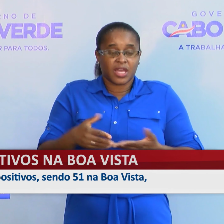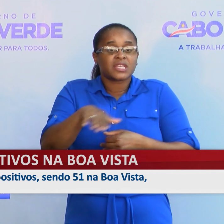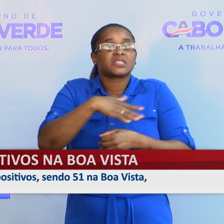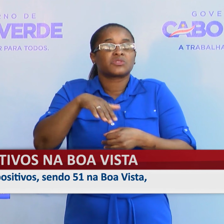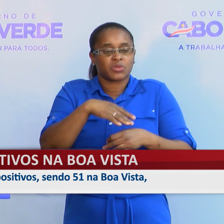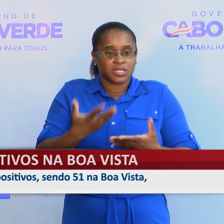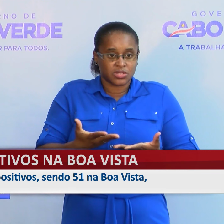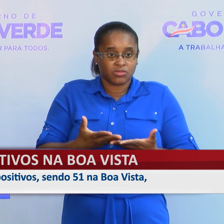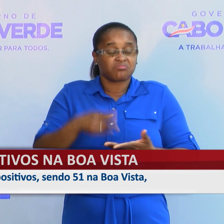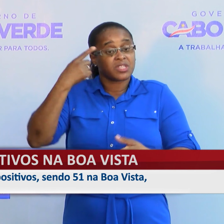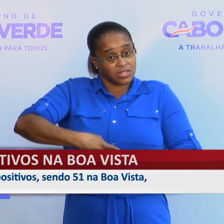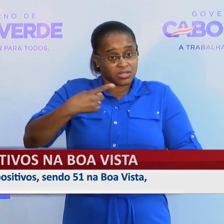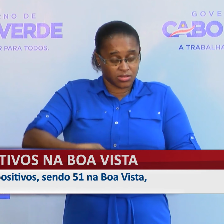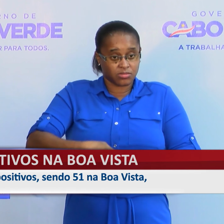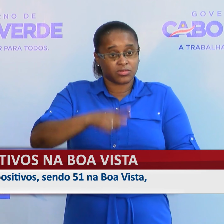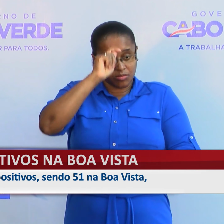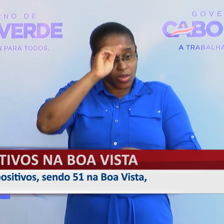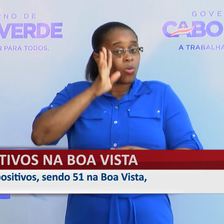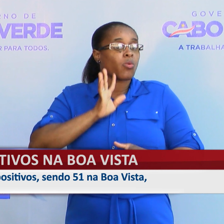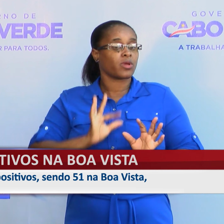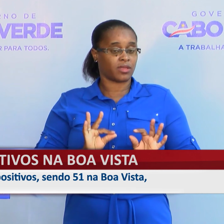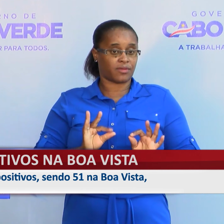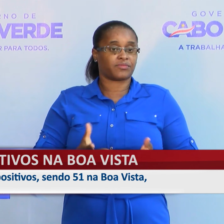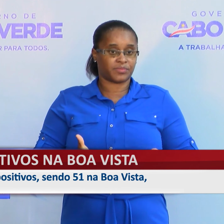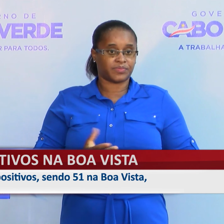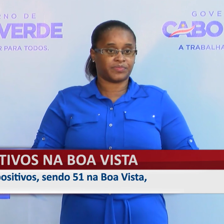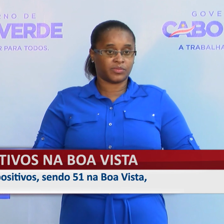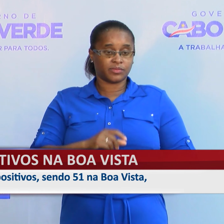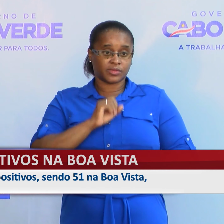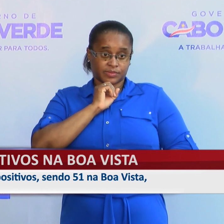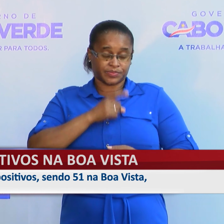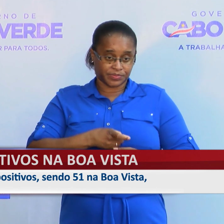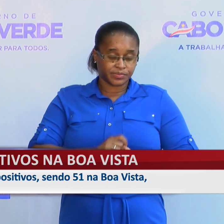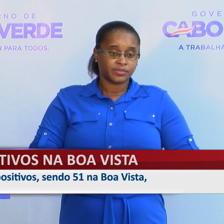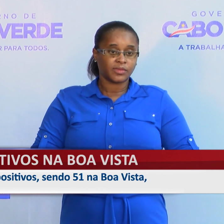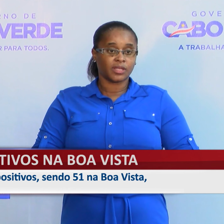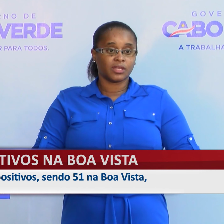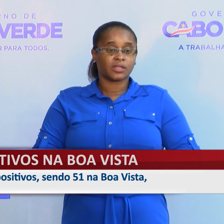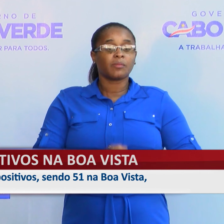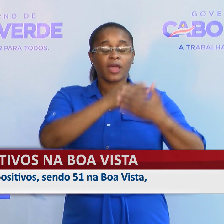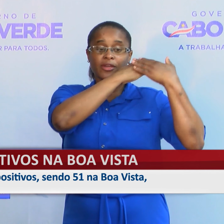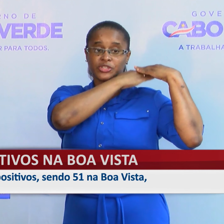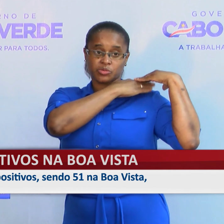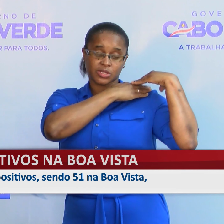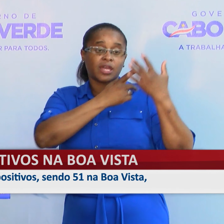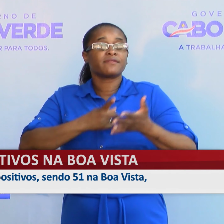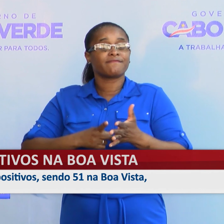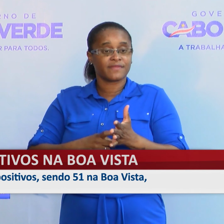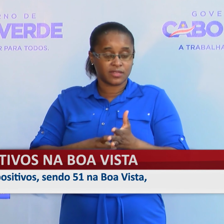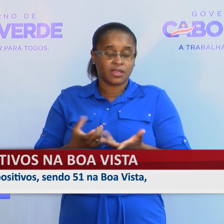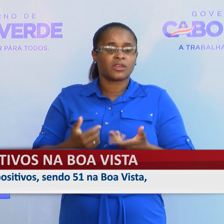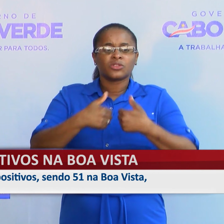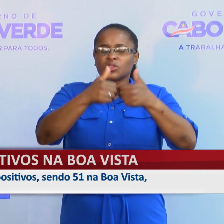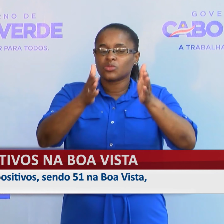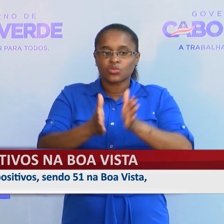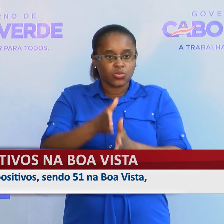exige o cumprimento rigoroso das recomendações e a responsabilidade necessária de